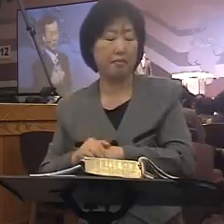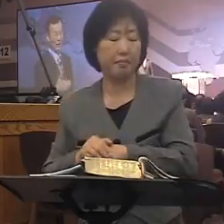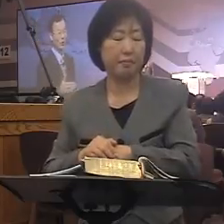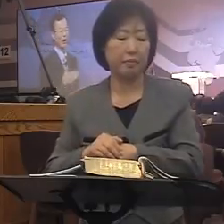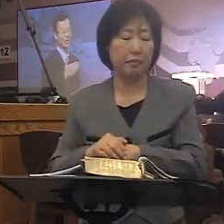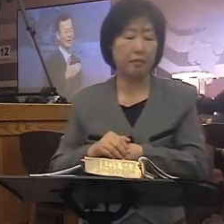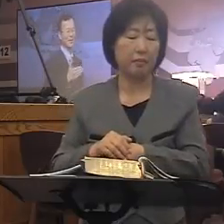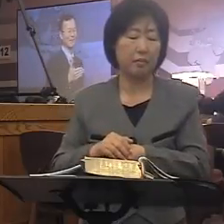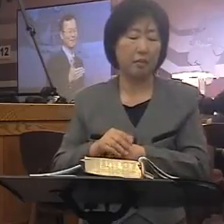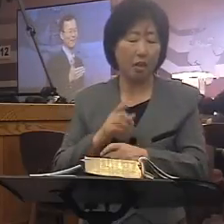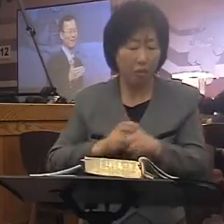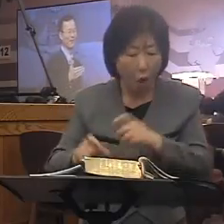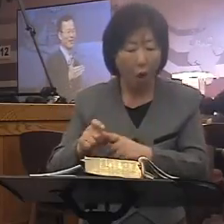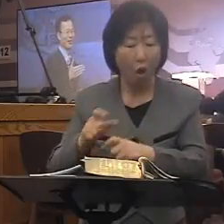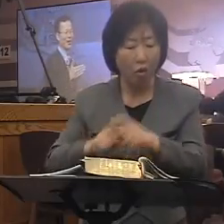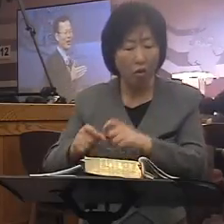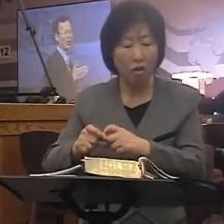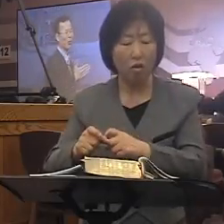그릇으로 만들어 가세요.